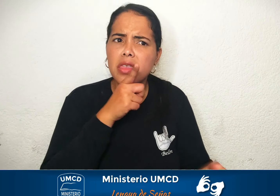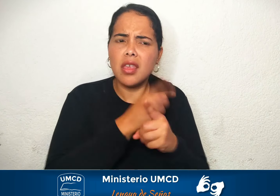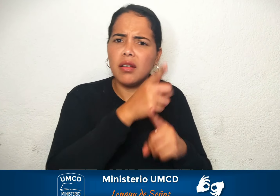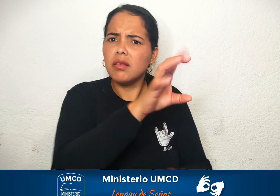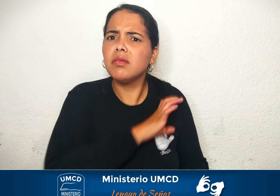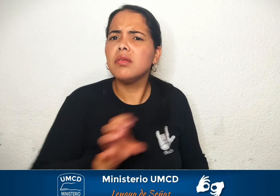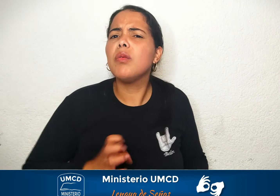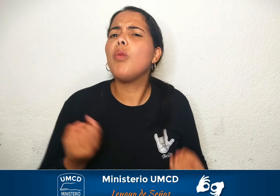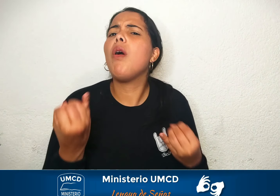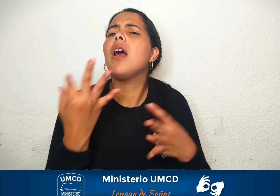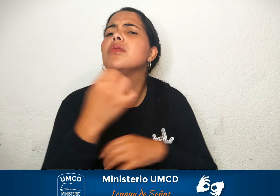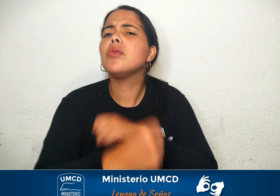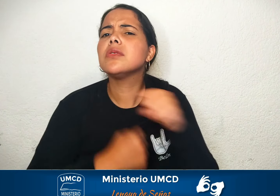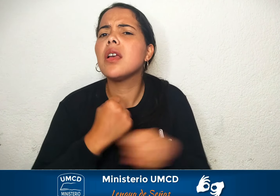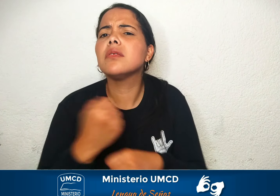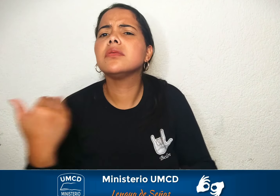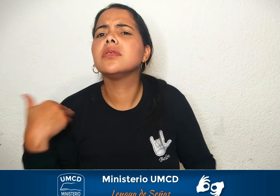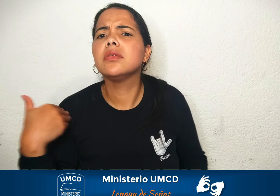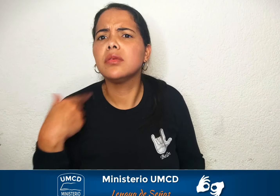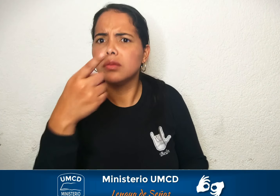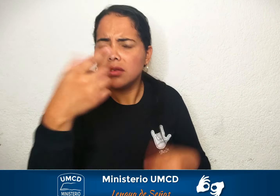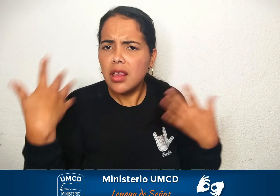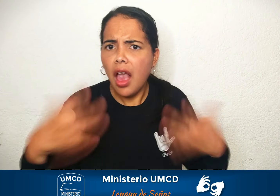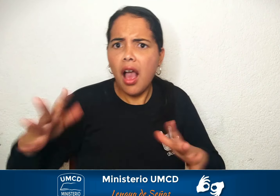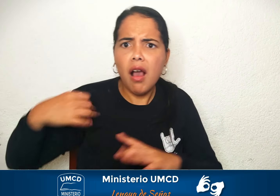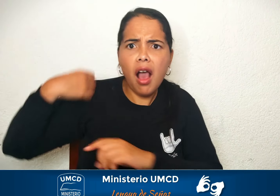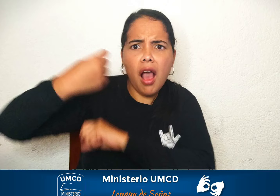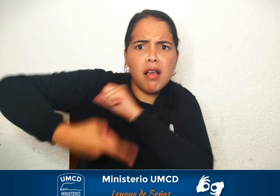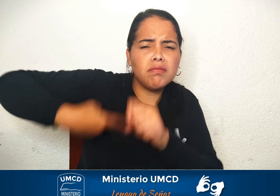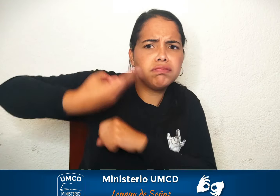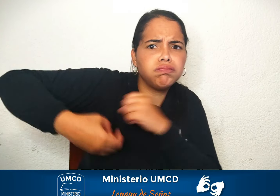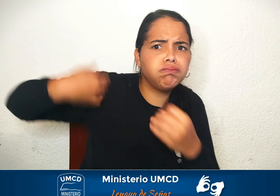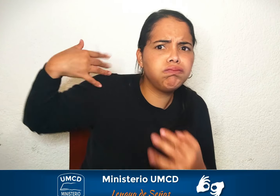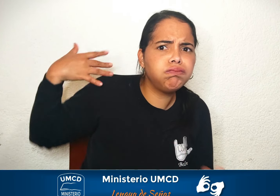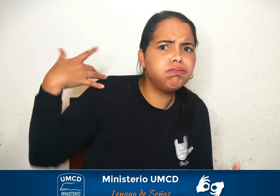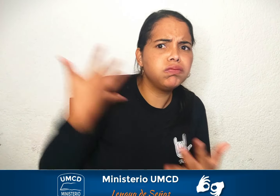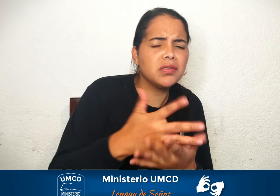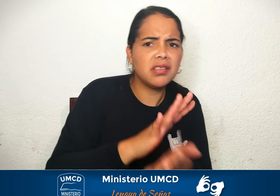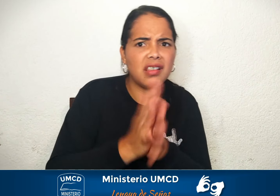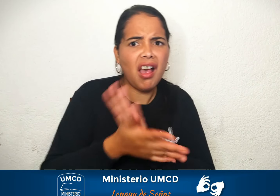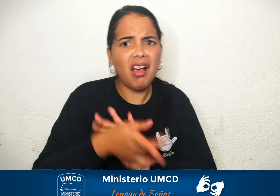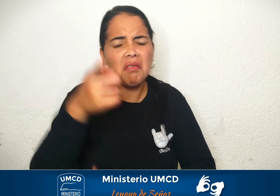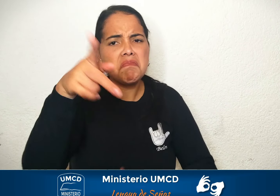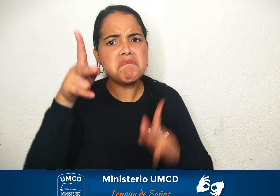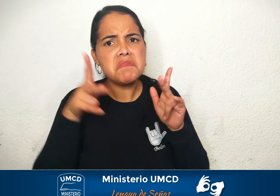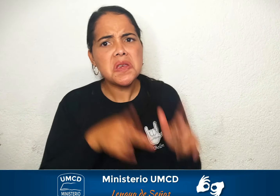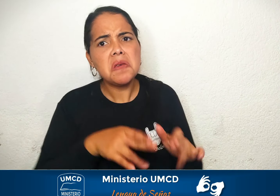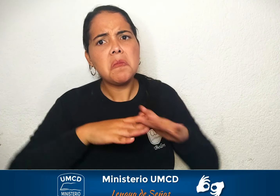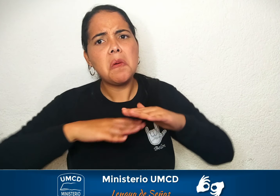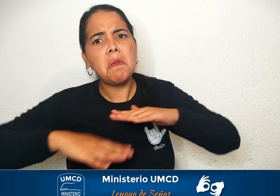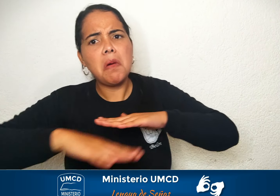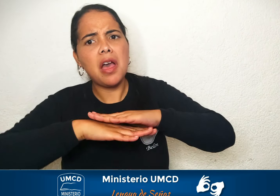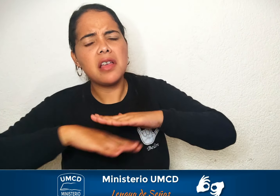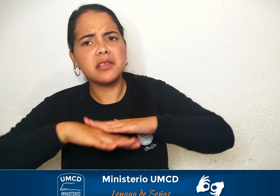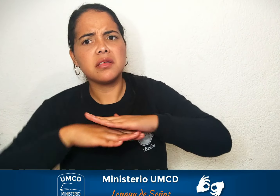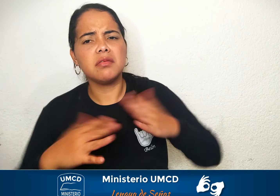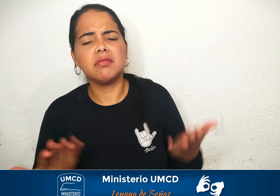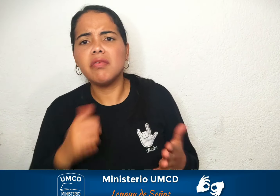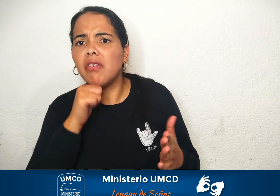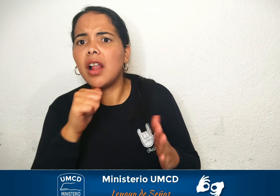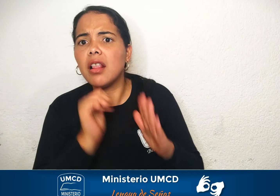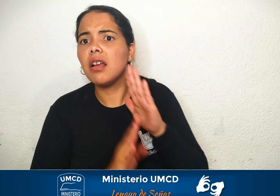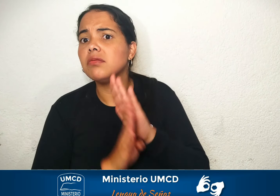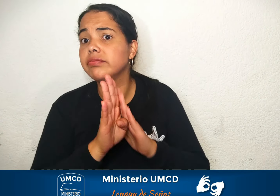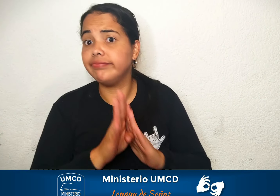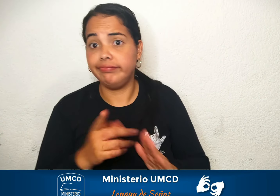ya tienen tiempo de haber sido ya nacidos de nuevo, ustedes lamentablemente no han crecido. Y eso es a